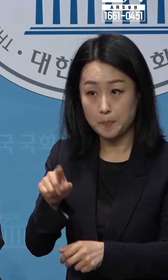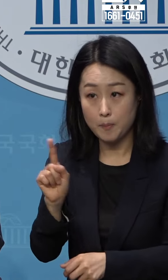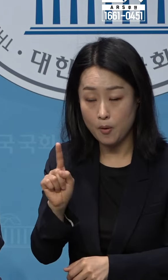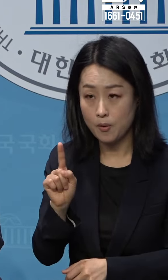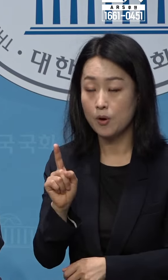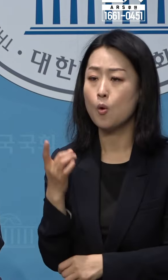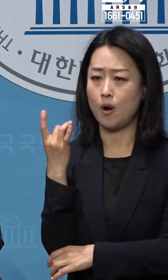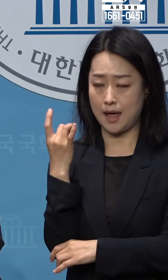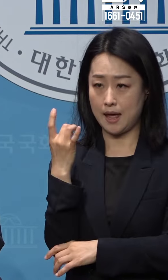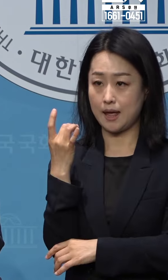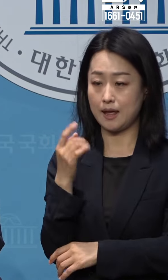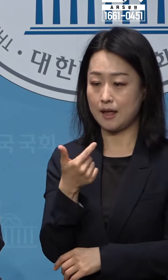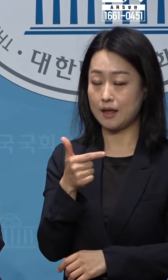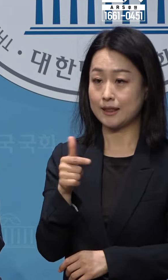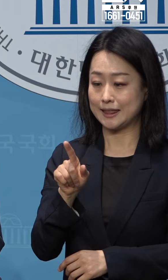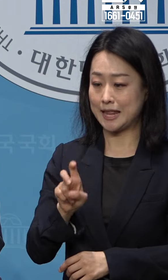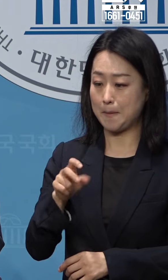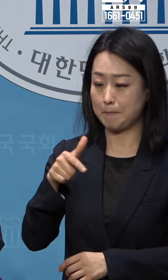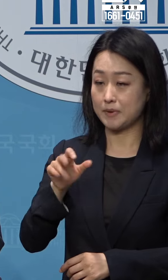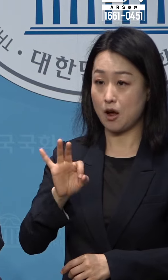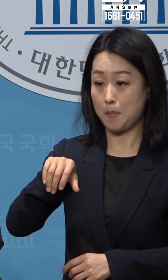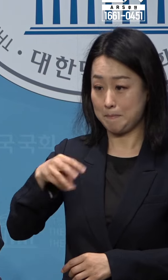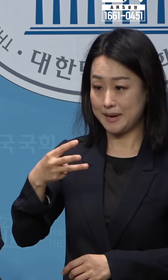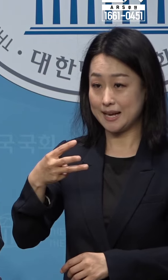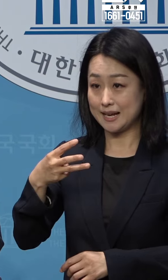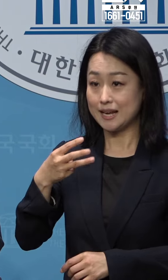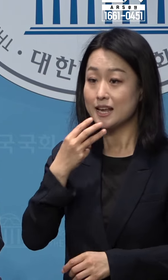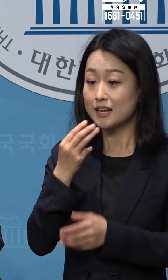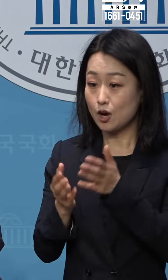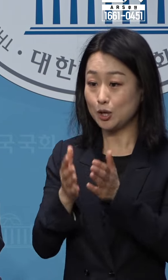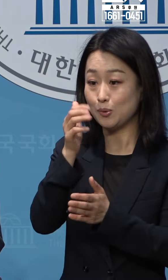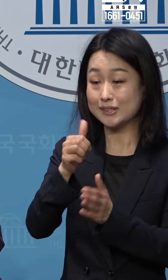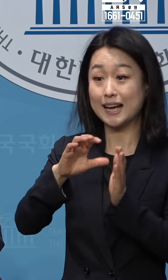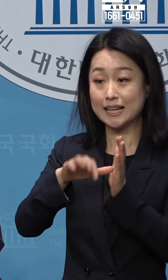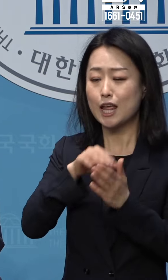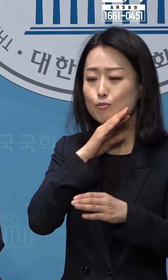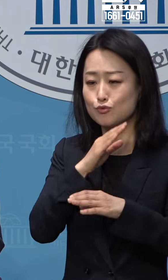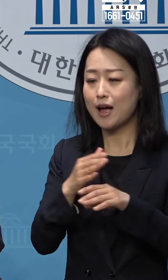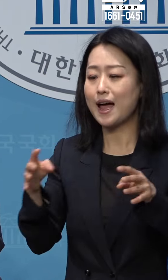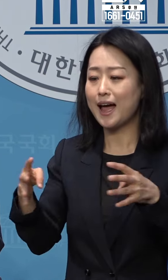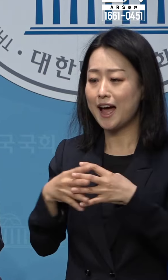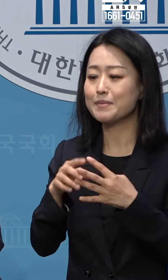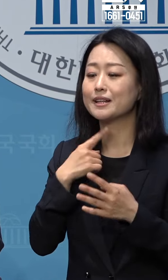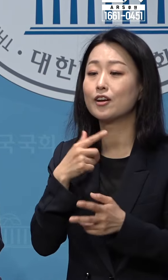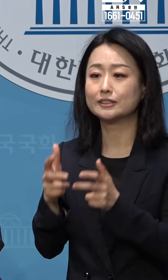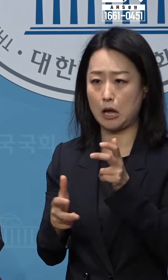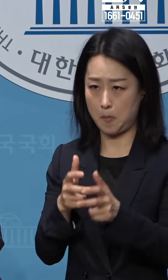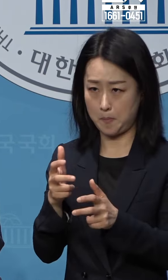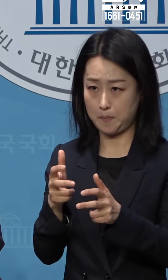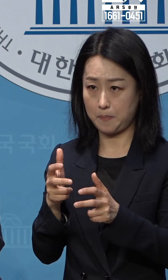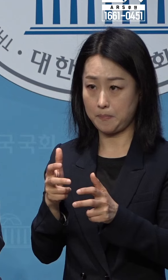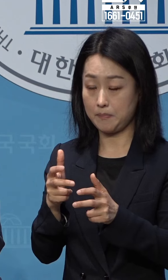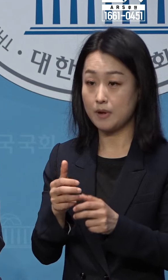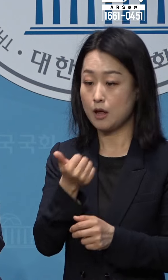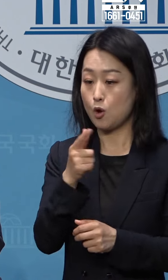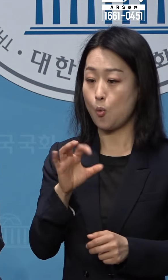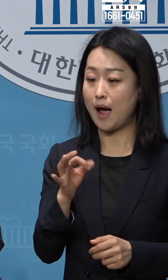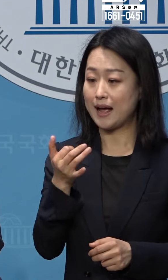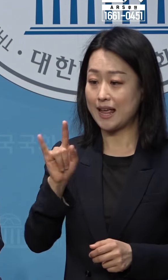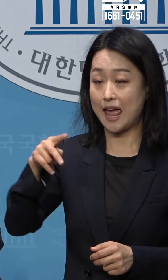애초 남경필 지사 때 북과 합의해 놓은 사업이 사업으로 황해도